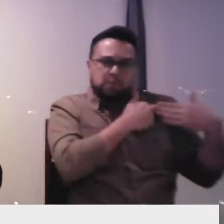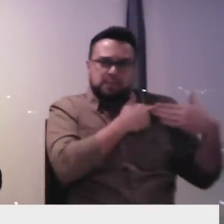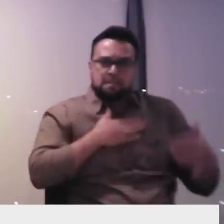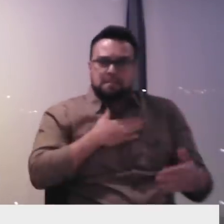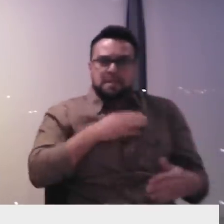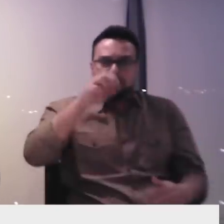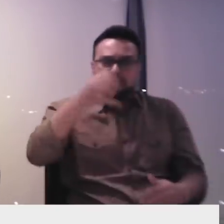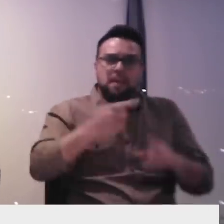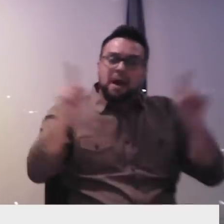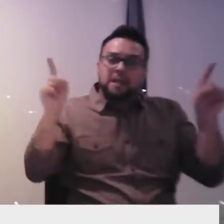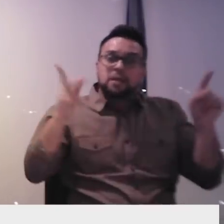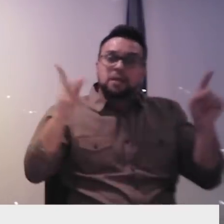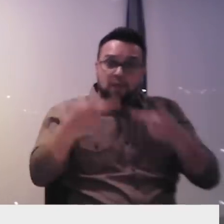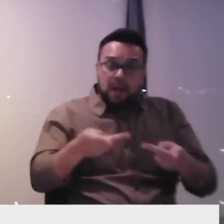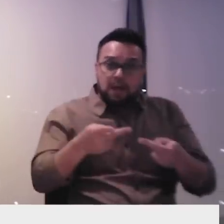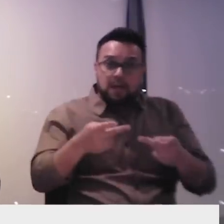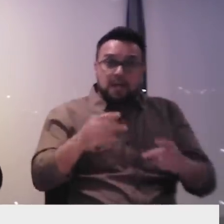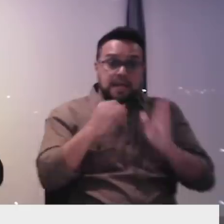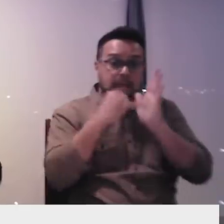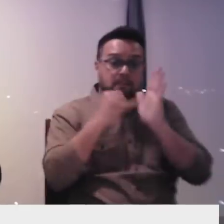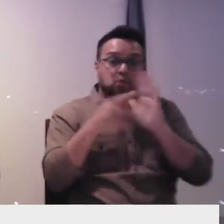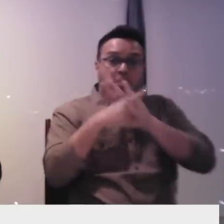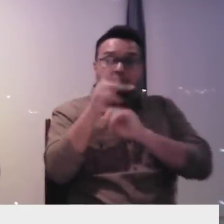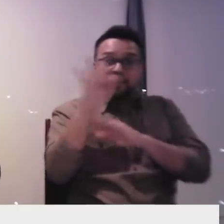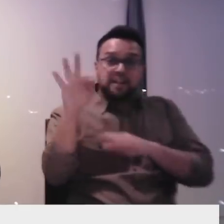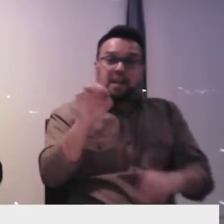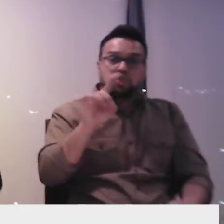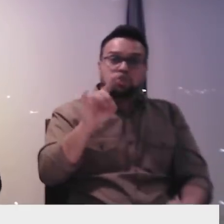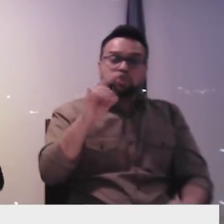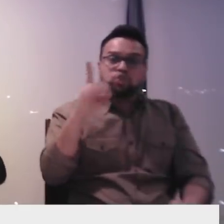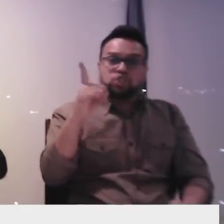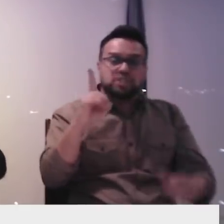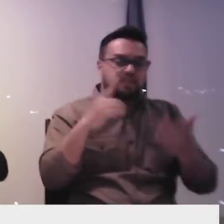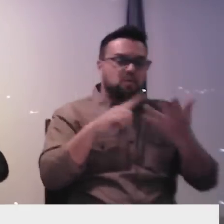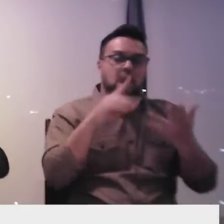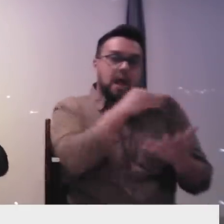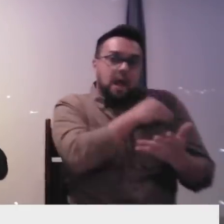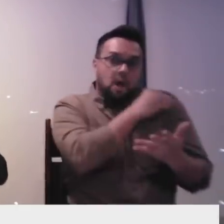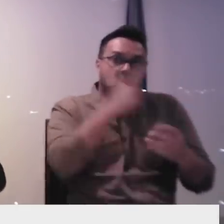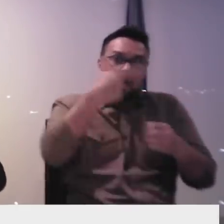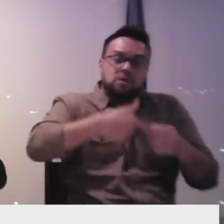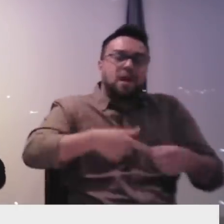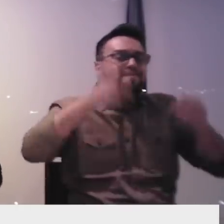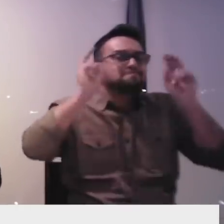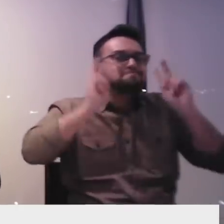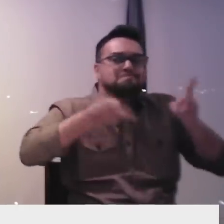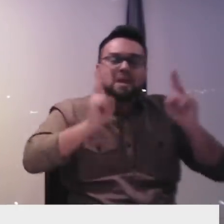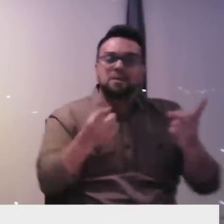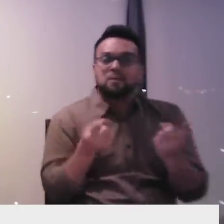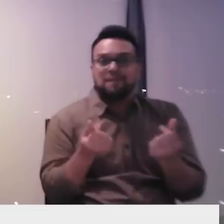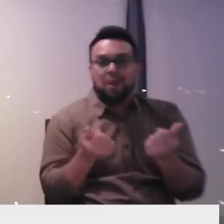Eu digo a vocês, os impostos federais do diesel, do álcool e da gasolina continuam os mesmos